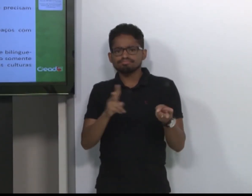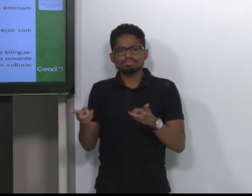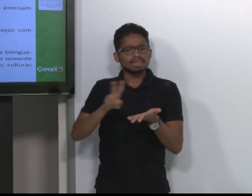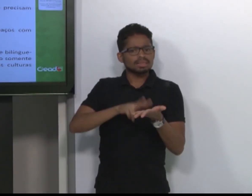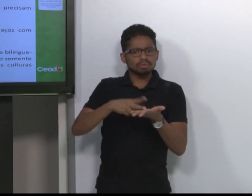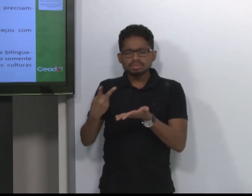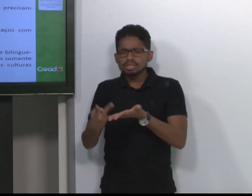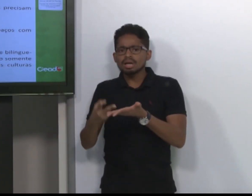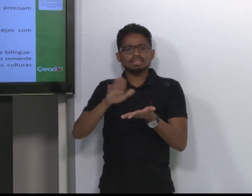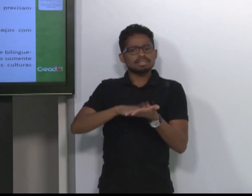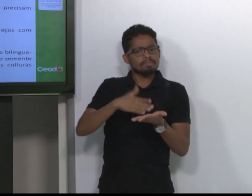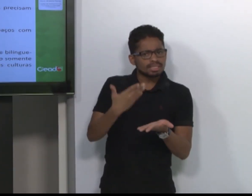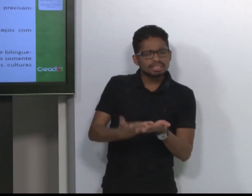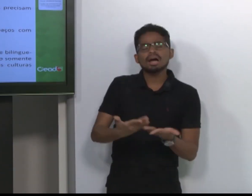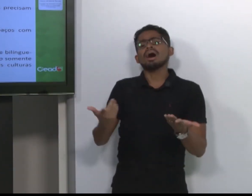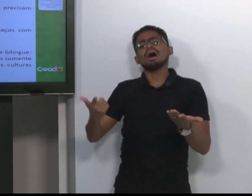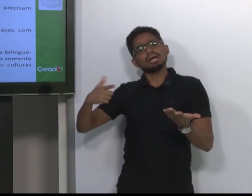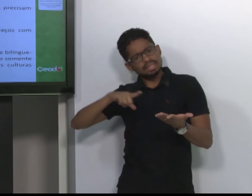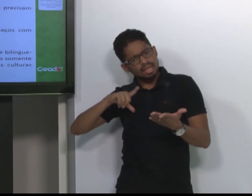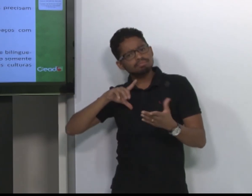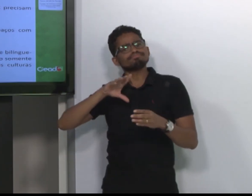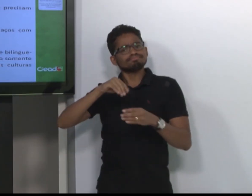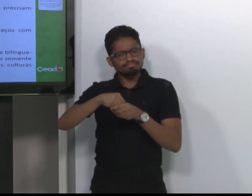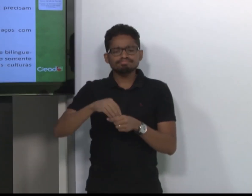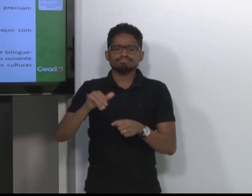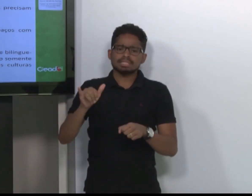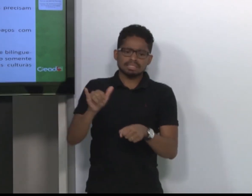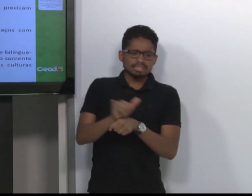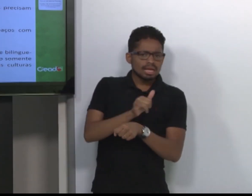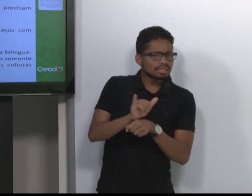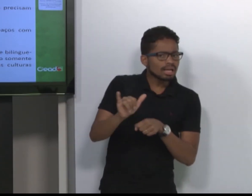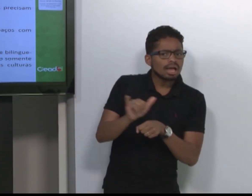sabe as técnicas de tradução, interpretação, as estratégias.